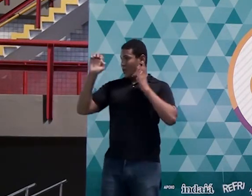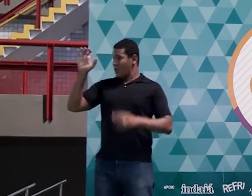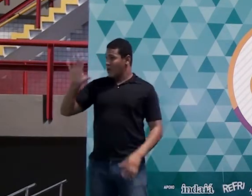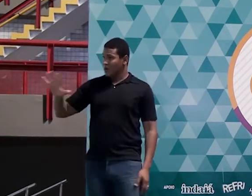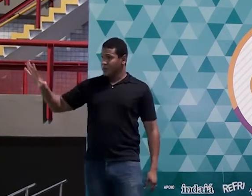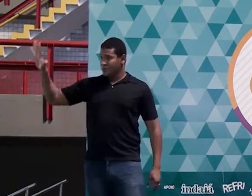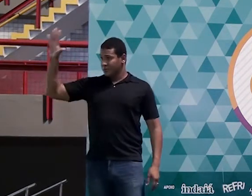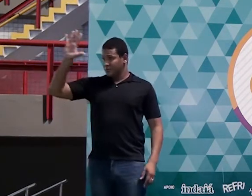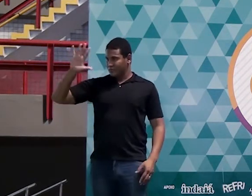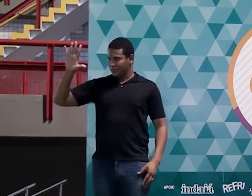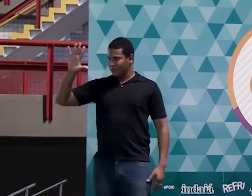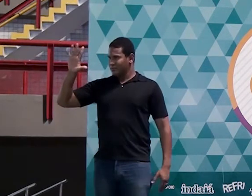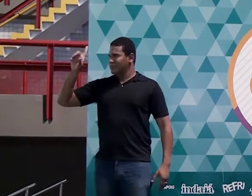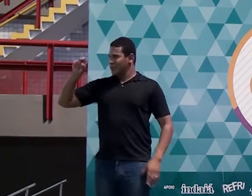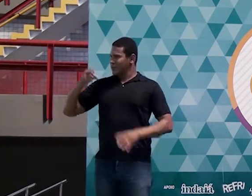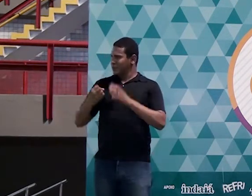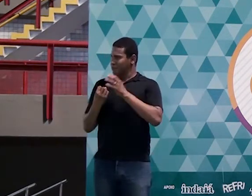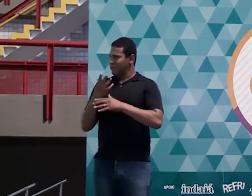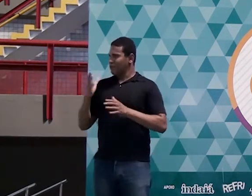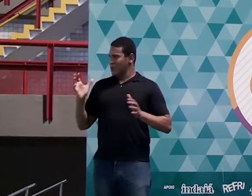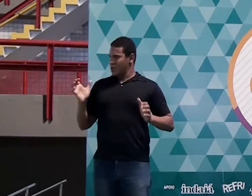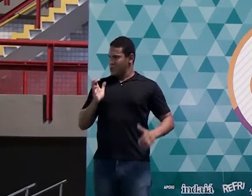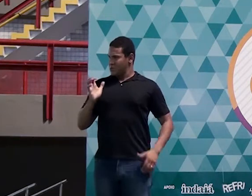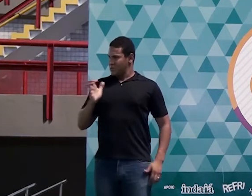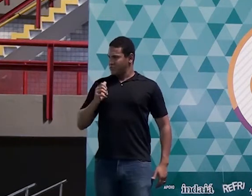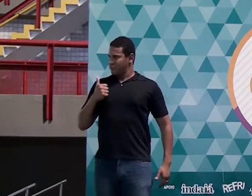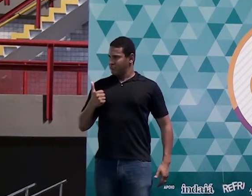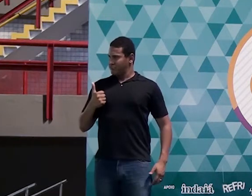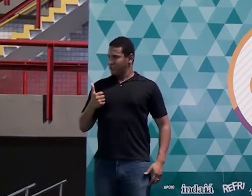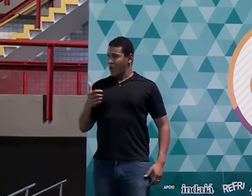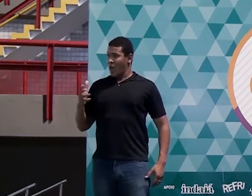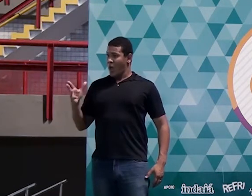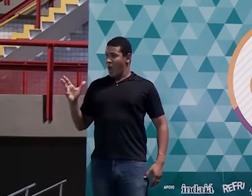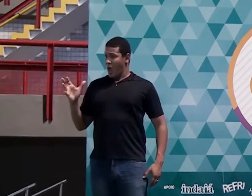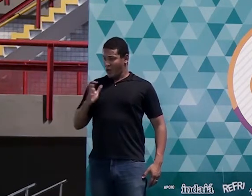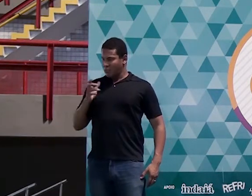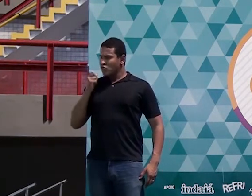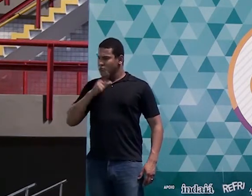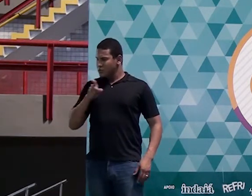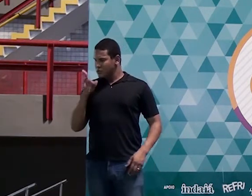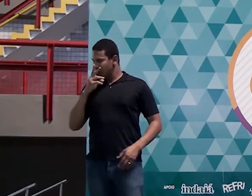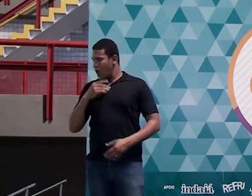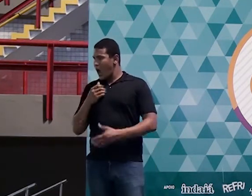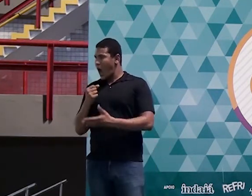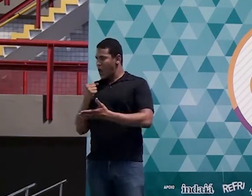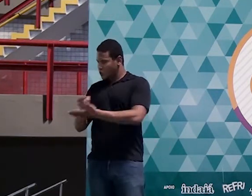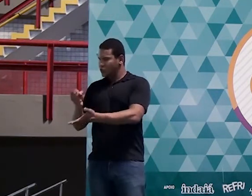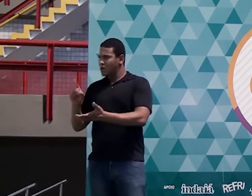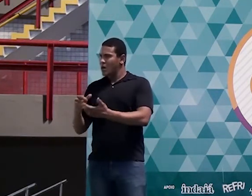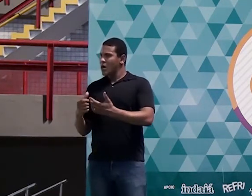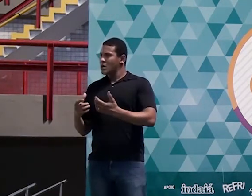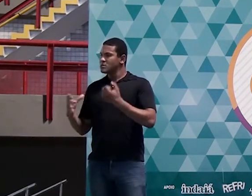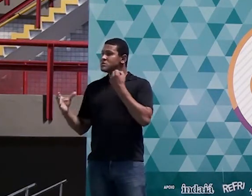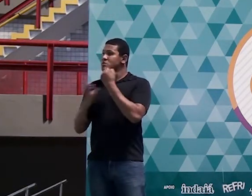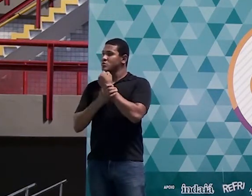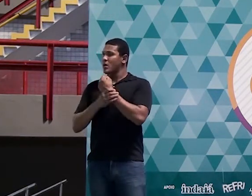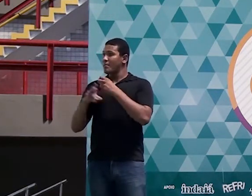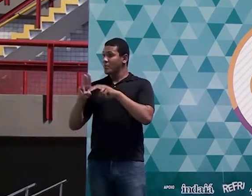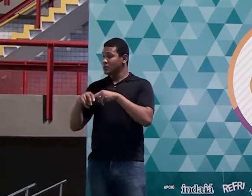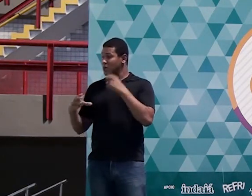criaram os nobres melhoraram a segurança. Quando melhoraram a segurança, a gente deixou de ser